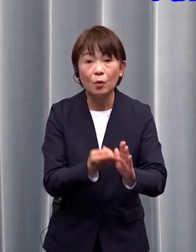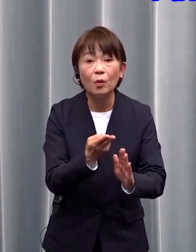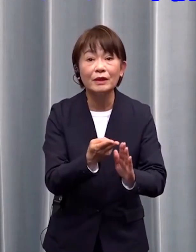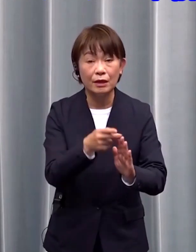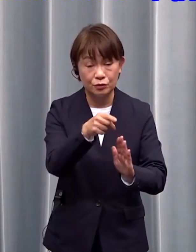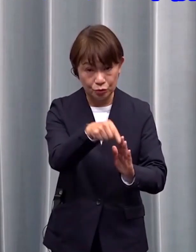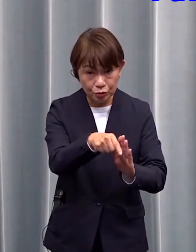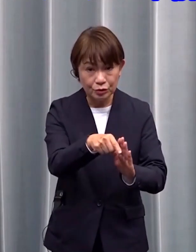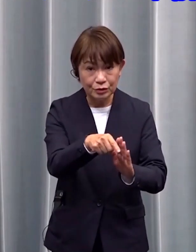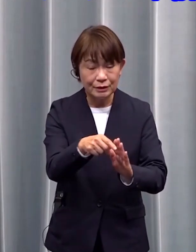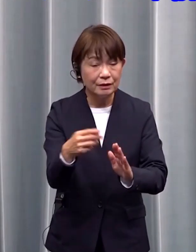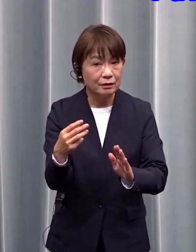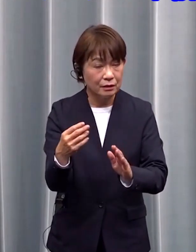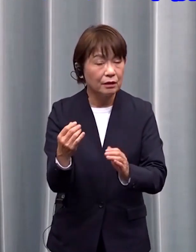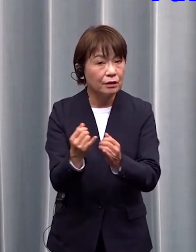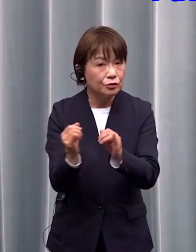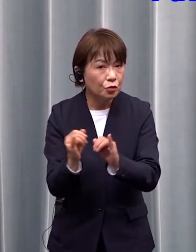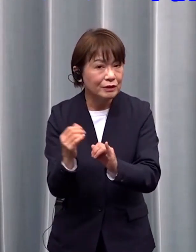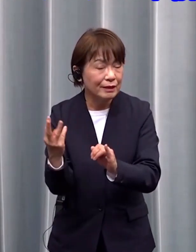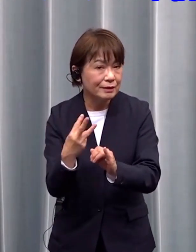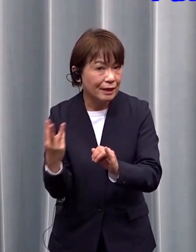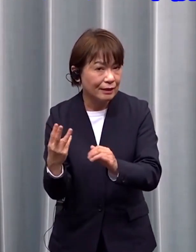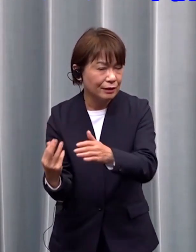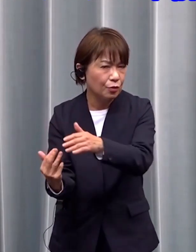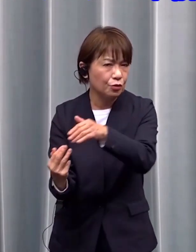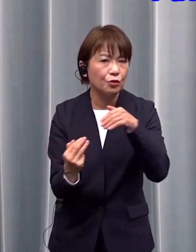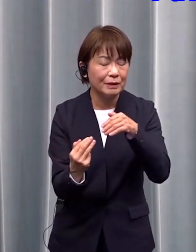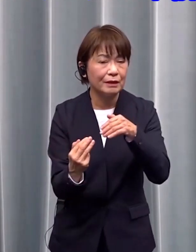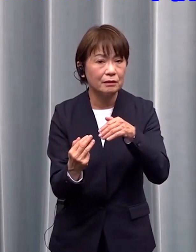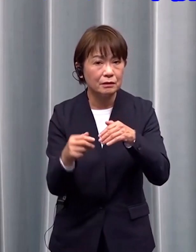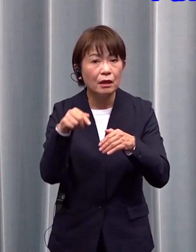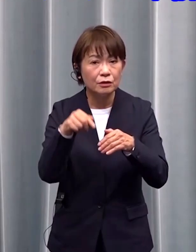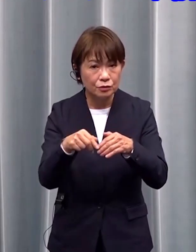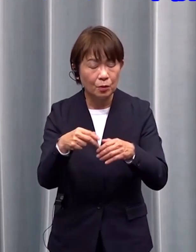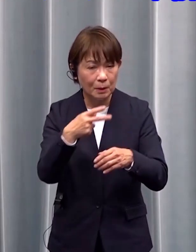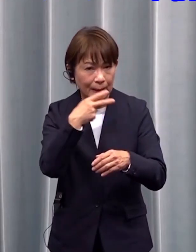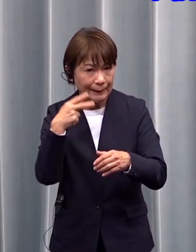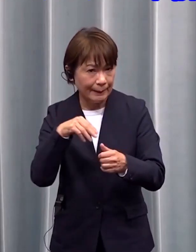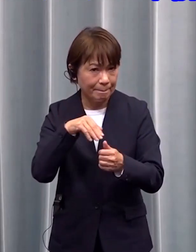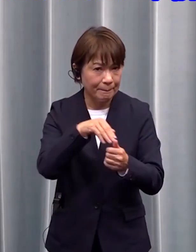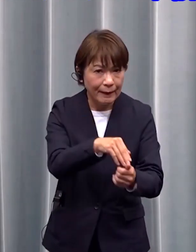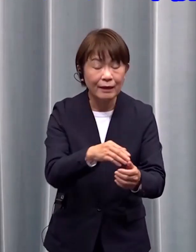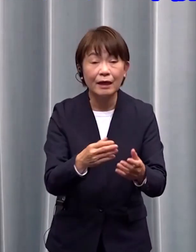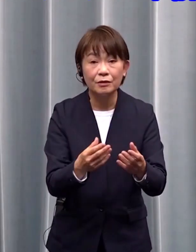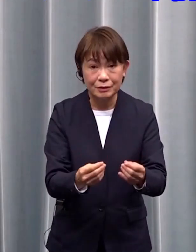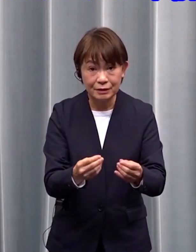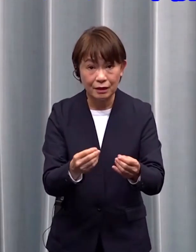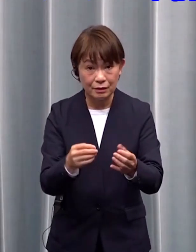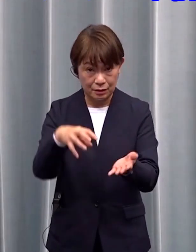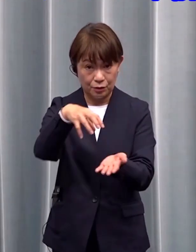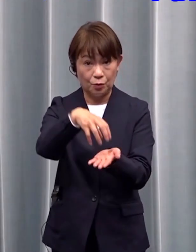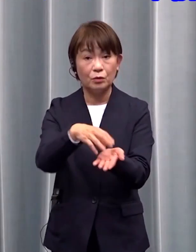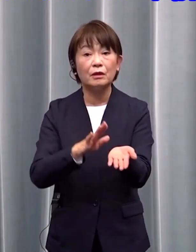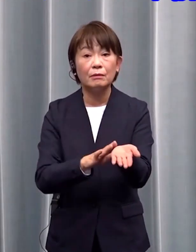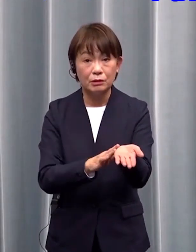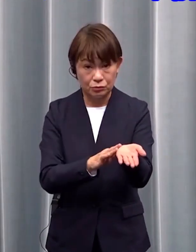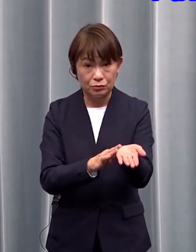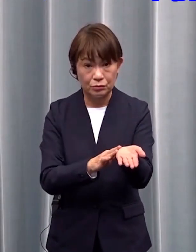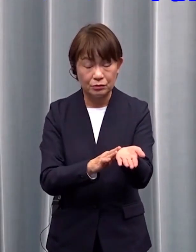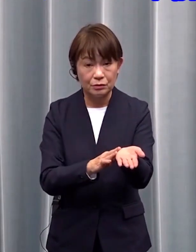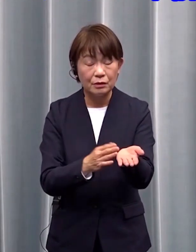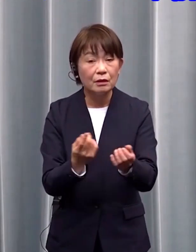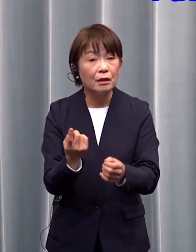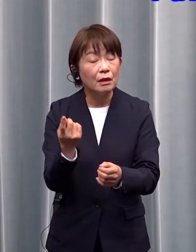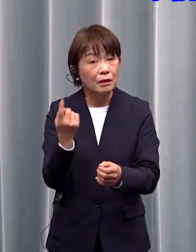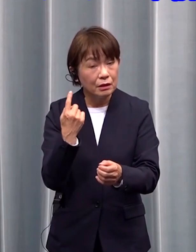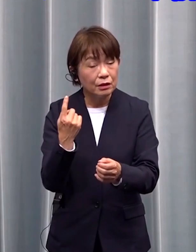性を呼び出して、そのホテルの中で、性加害を加えたということが、報じられております。昨日ネット上ではかな